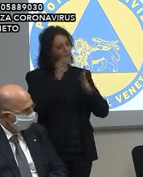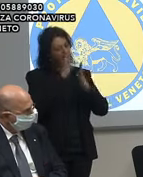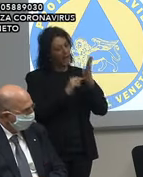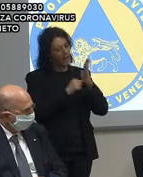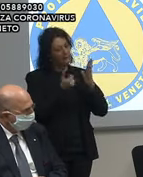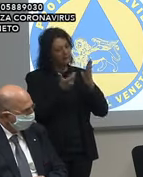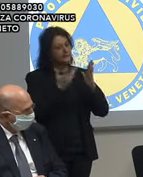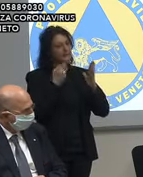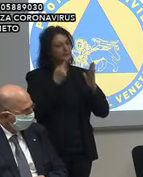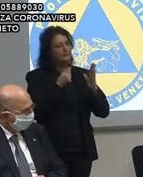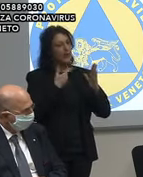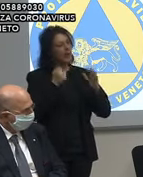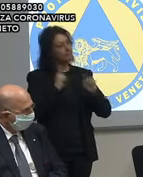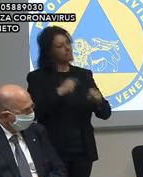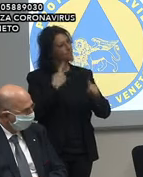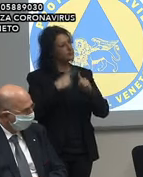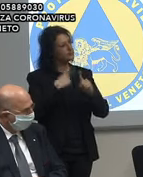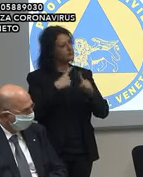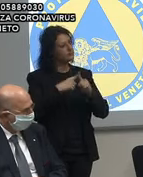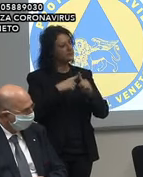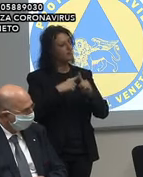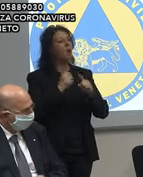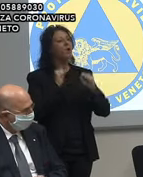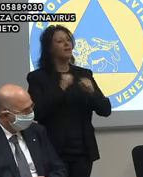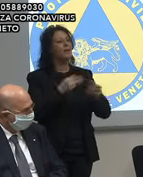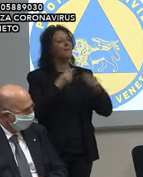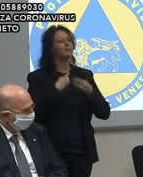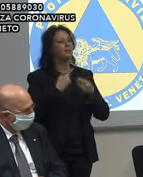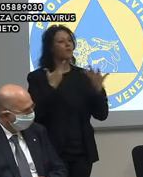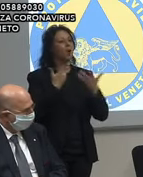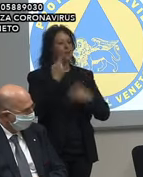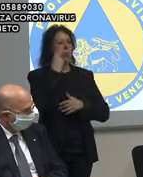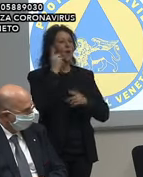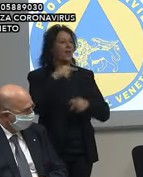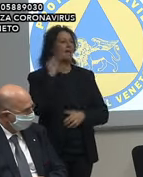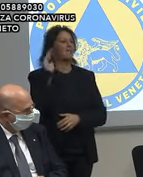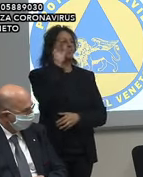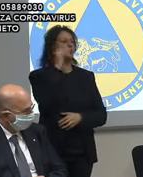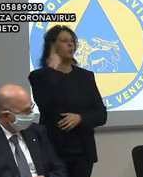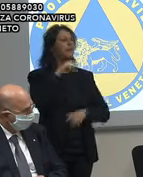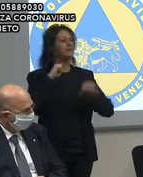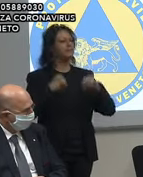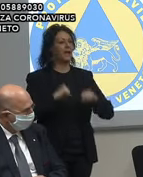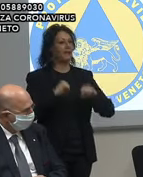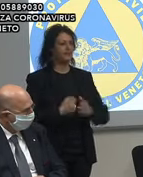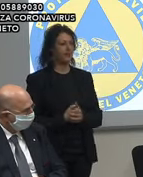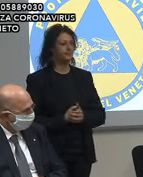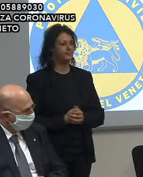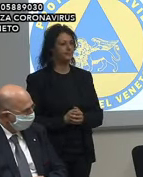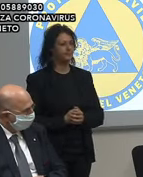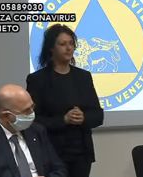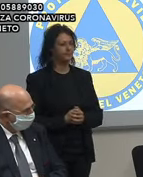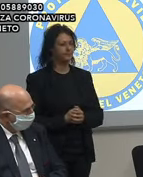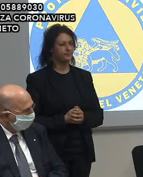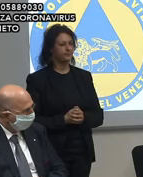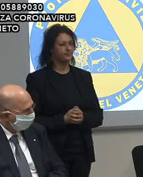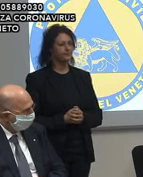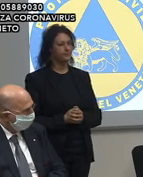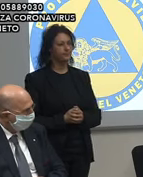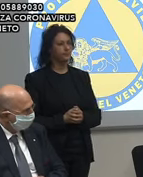emergenza possiamo guardare anche al futuro della sanità, possiamo anche immaginare che stiamo costruendo